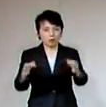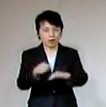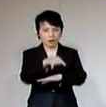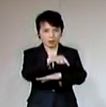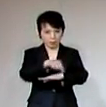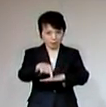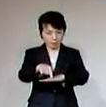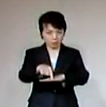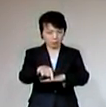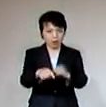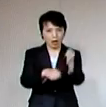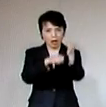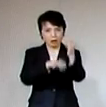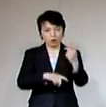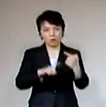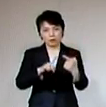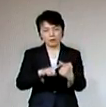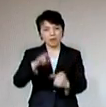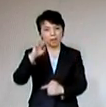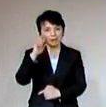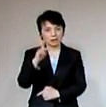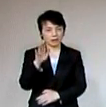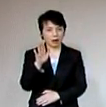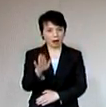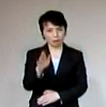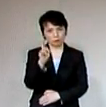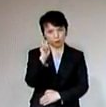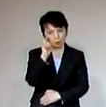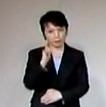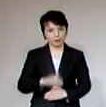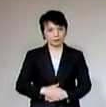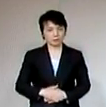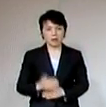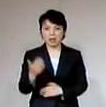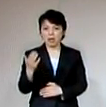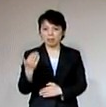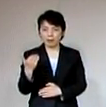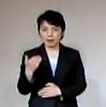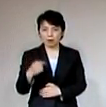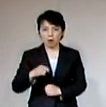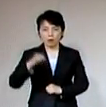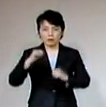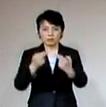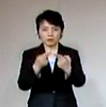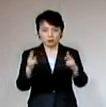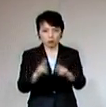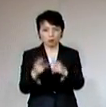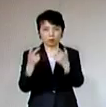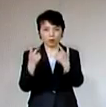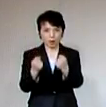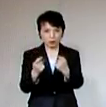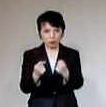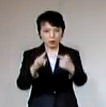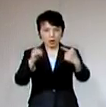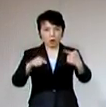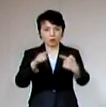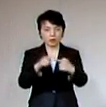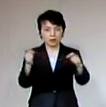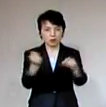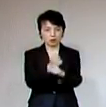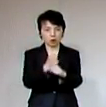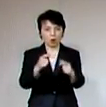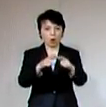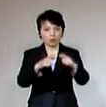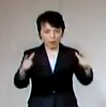は根本的に間違っていると思います。従来の自民党と同じように公共事業を増やして